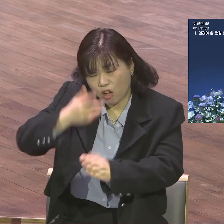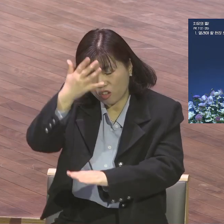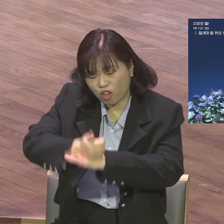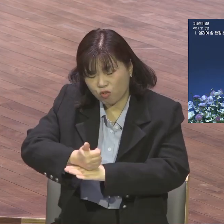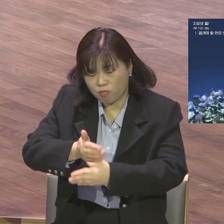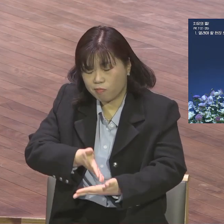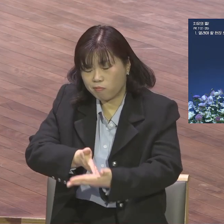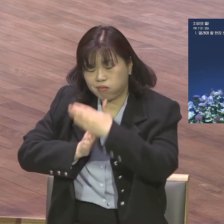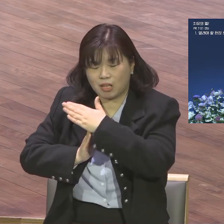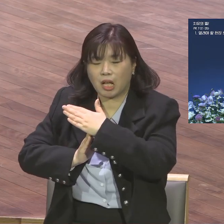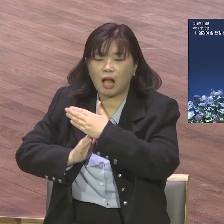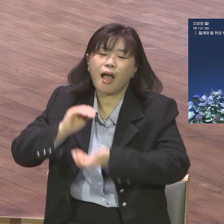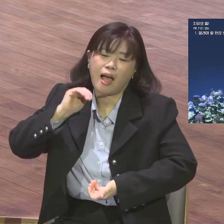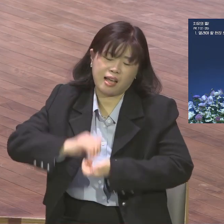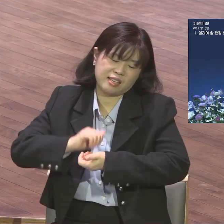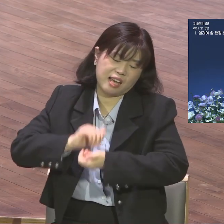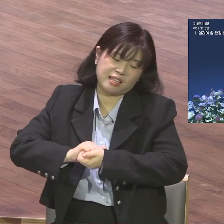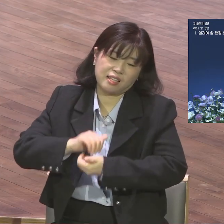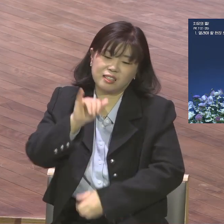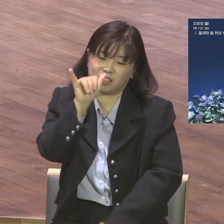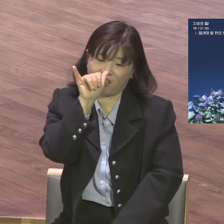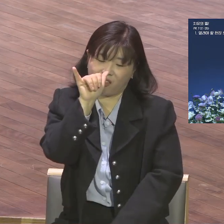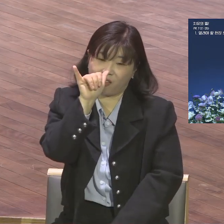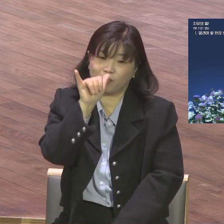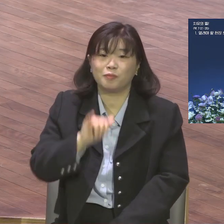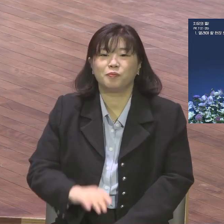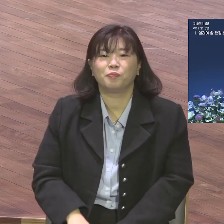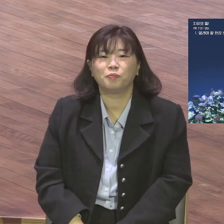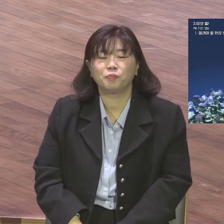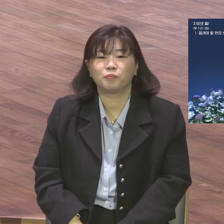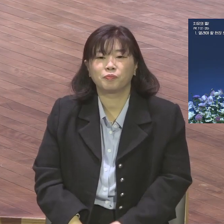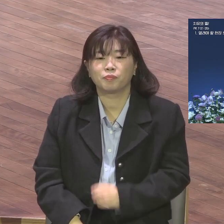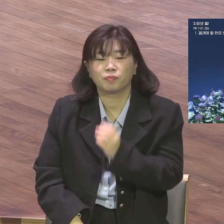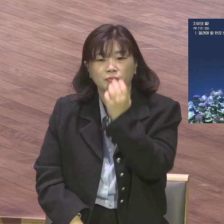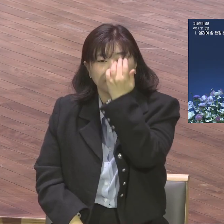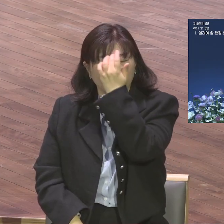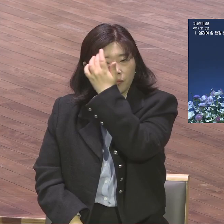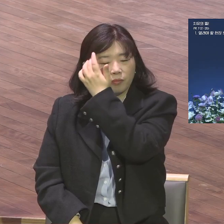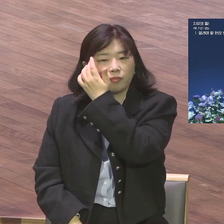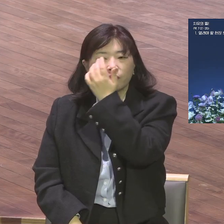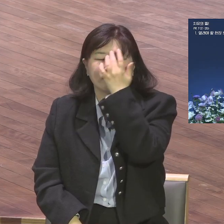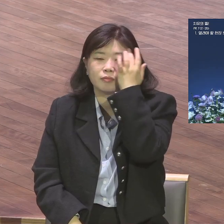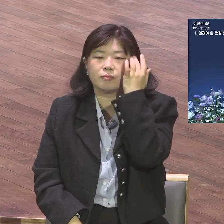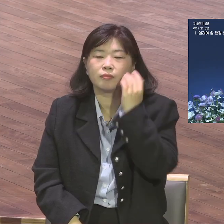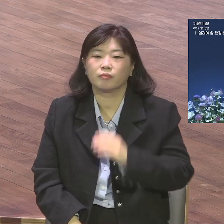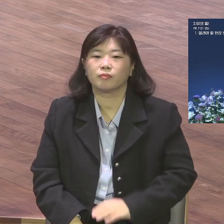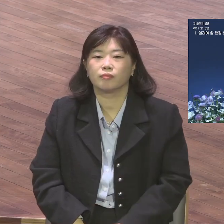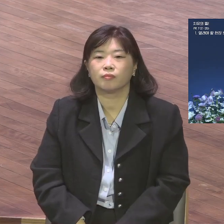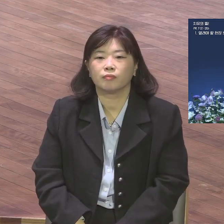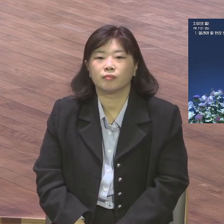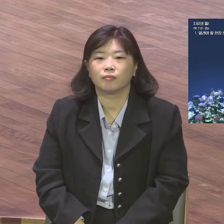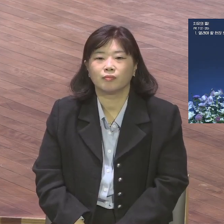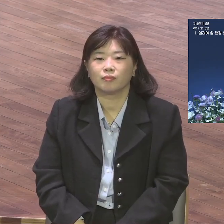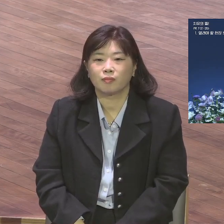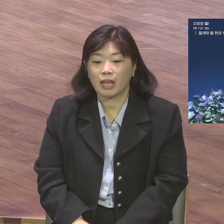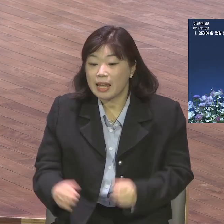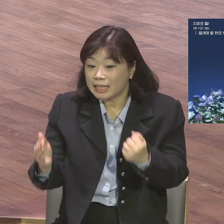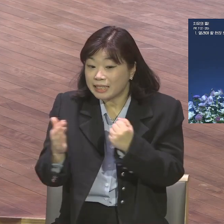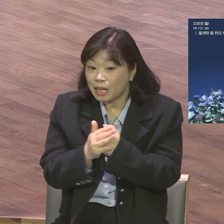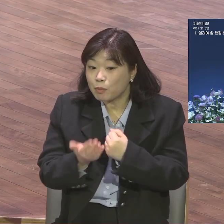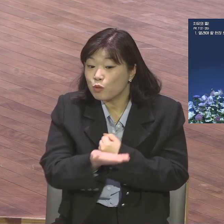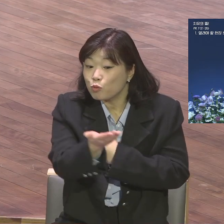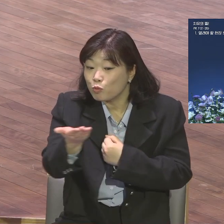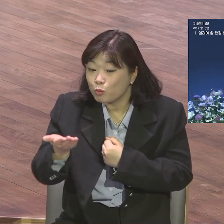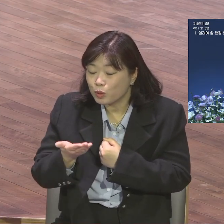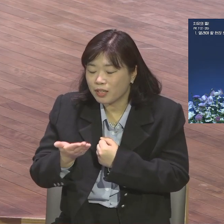24. 기도할 때 성삼위 하나님께서 주시는 초월적 응답을 받게 돼요. 그것이 25입니다.